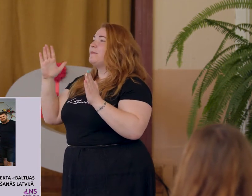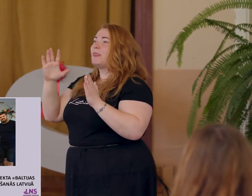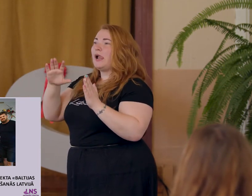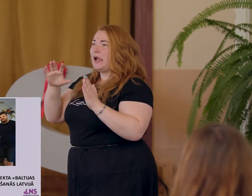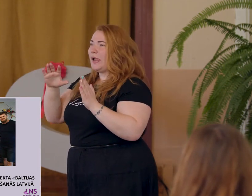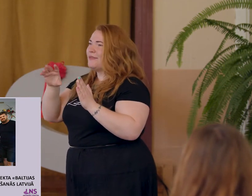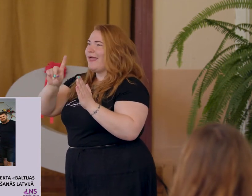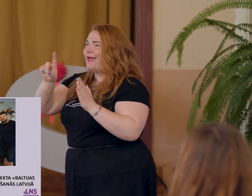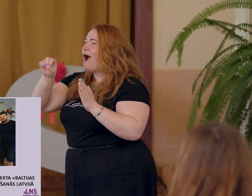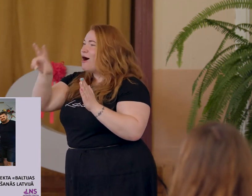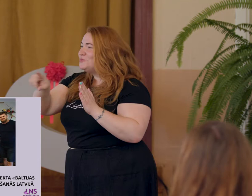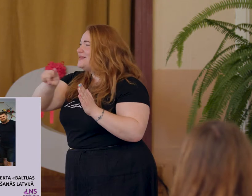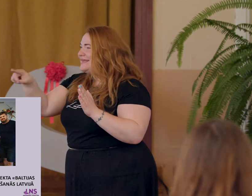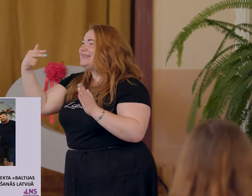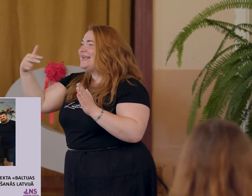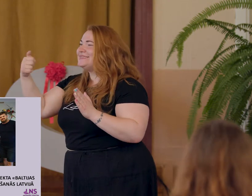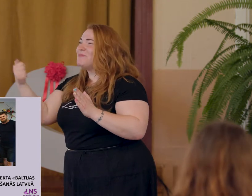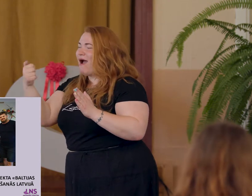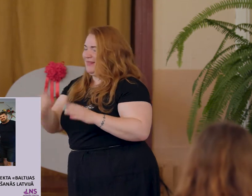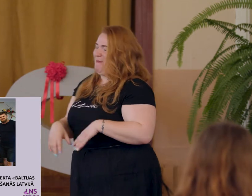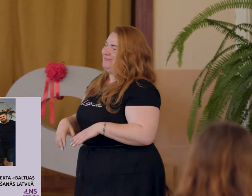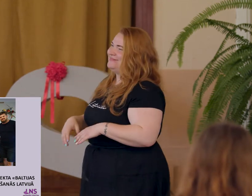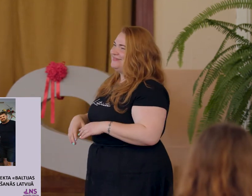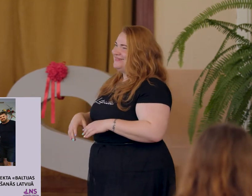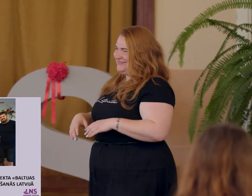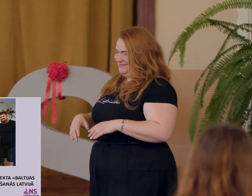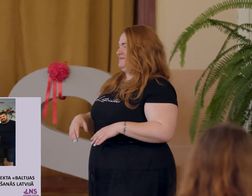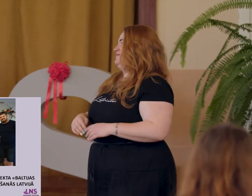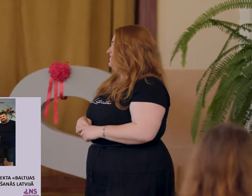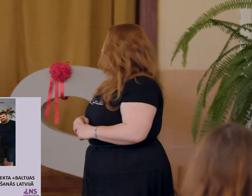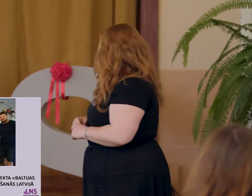līdz 30. Ne, 18. līdz 30. gadam norisināsies. Jā.